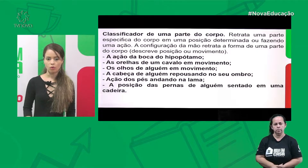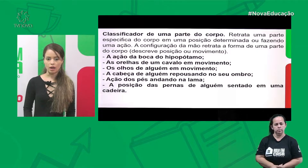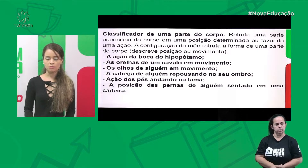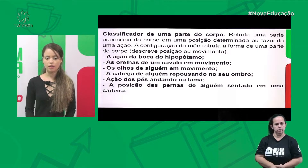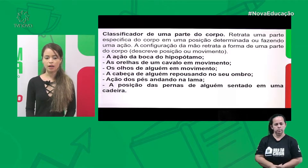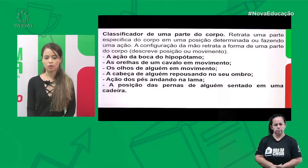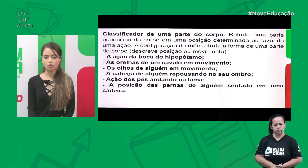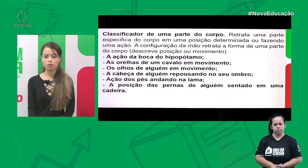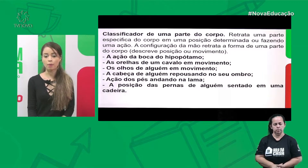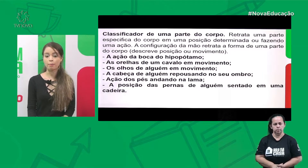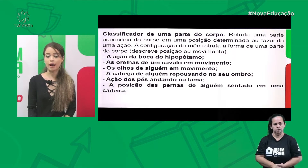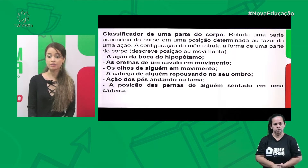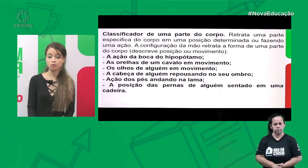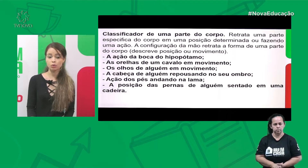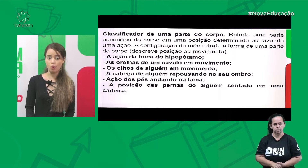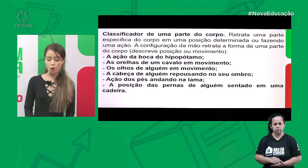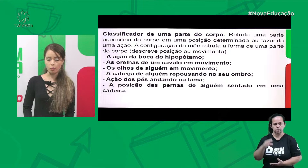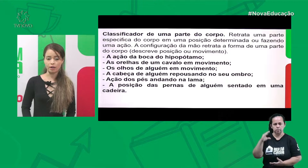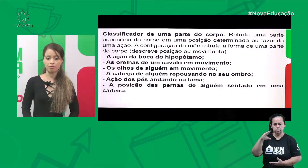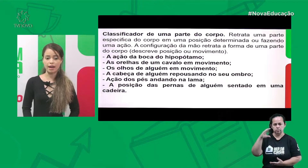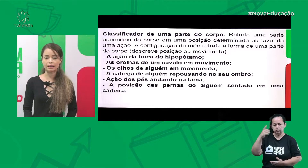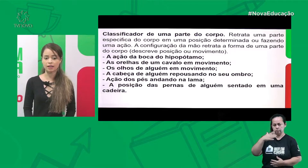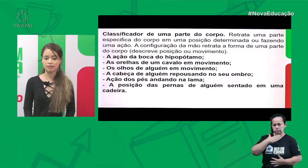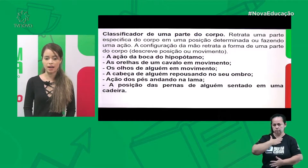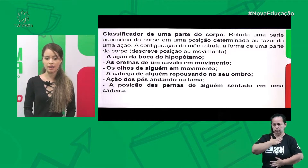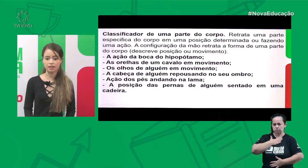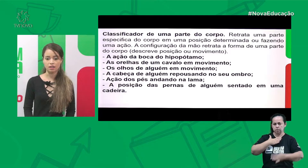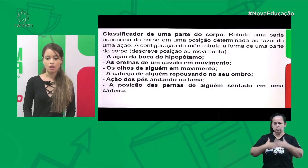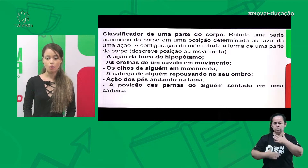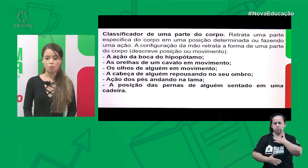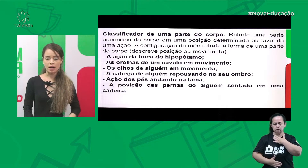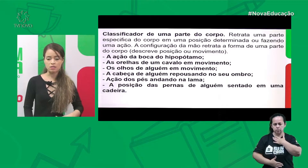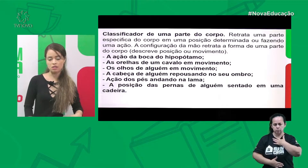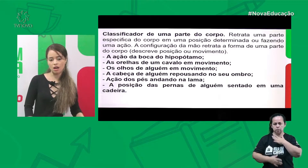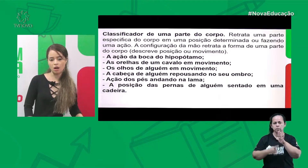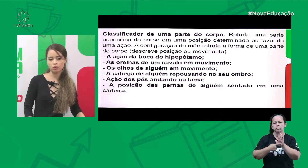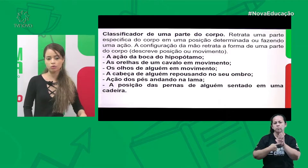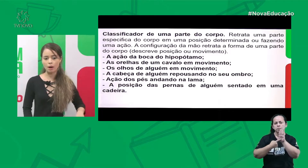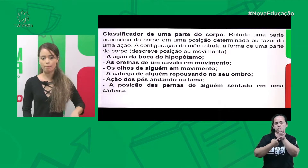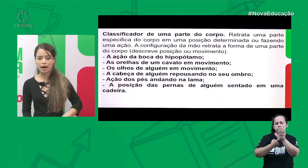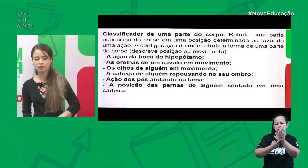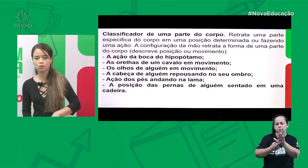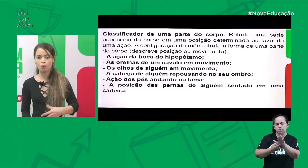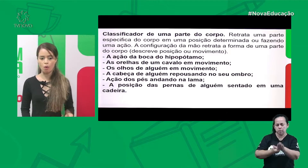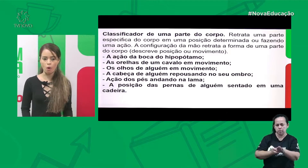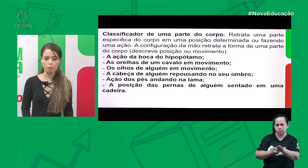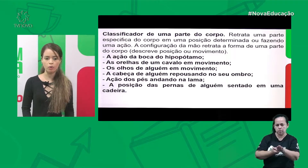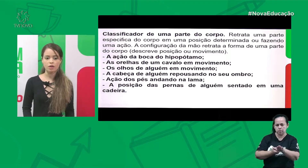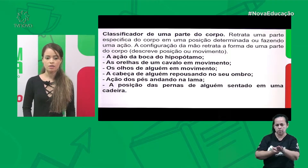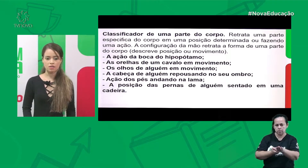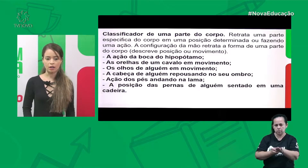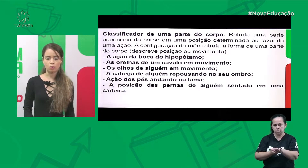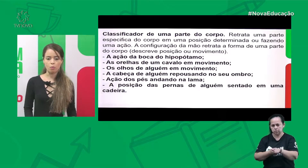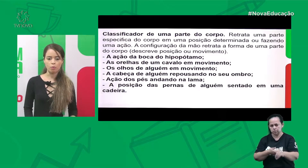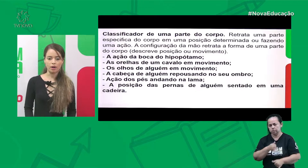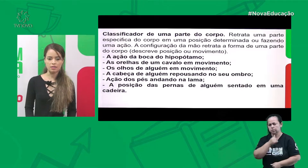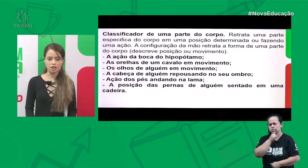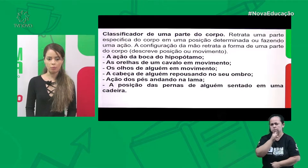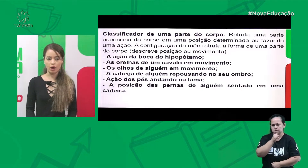O classificador de uma parte do corpo, que ele vai retratar aí uma ação de uma parte do corpo,